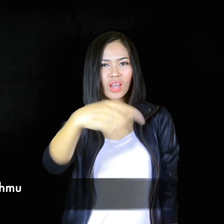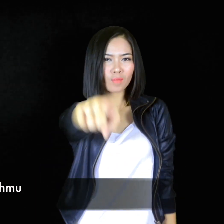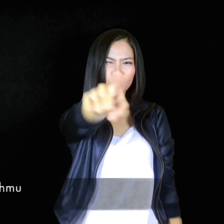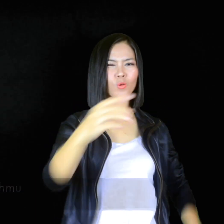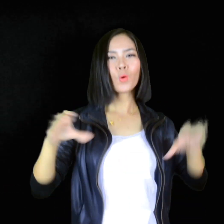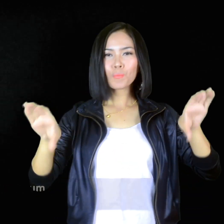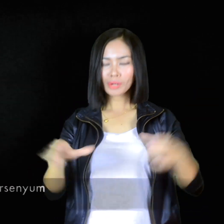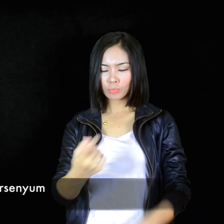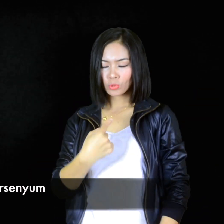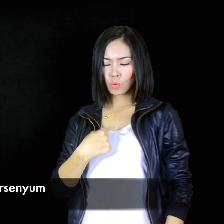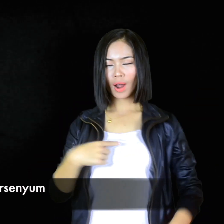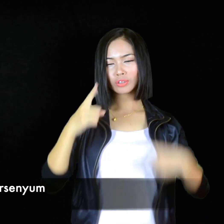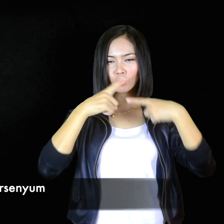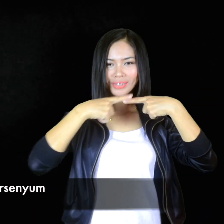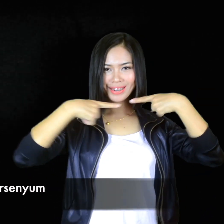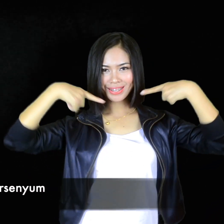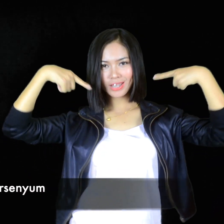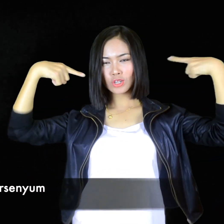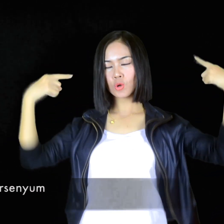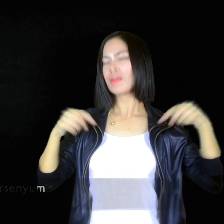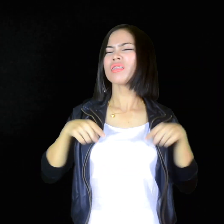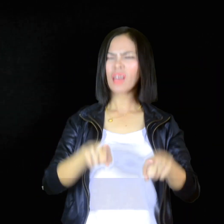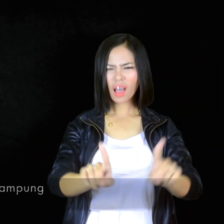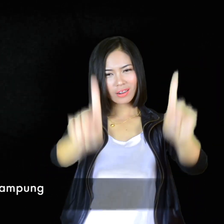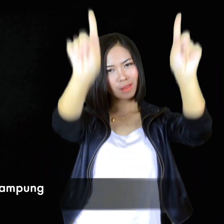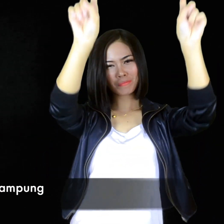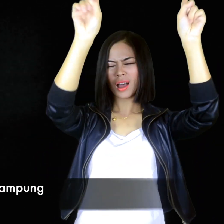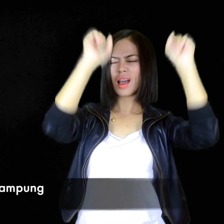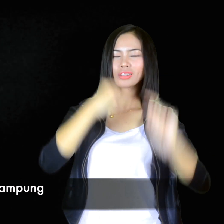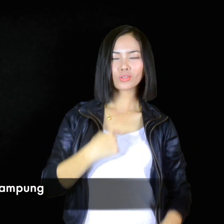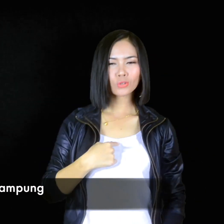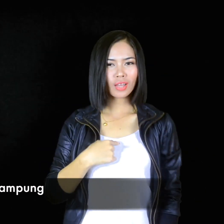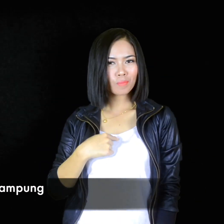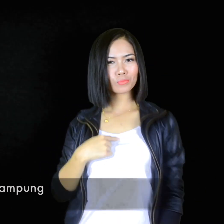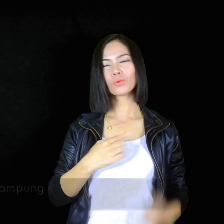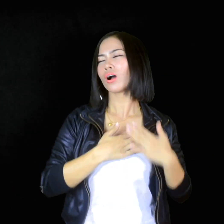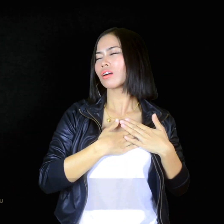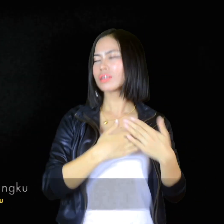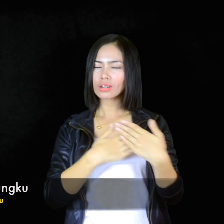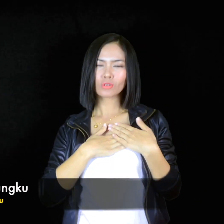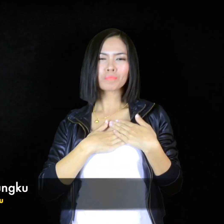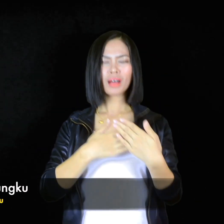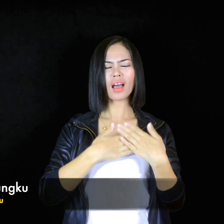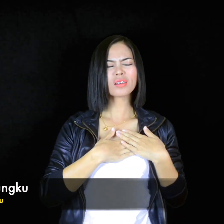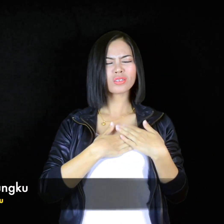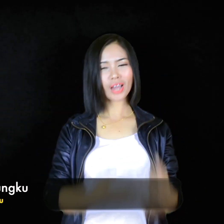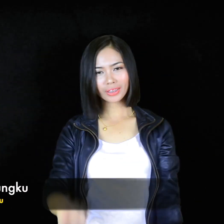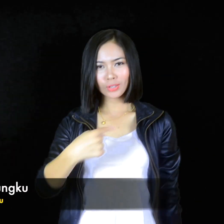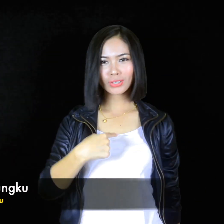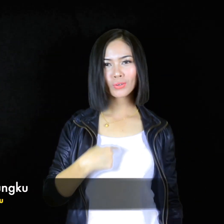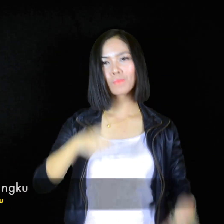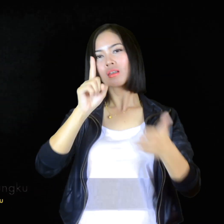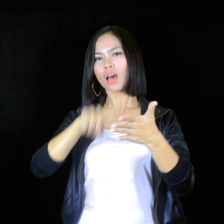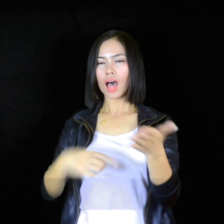wajahmu Membuat ku tersenyum Tak dapat ku tampung Degupan